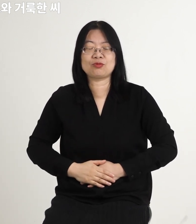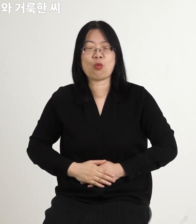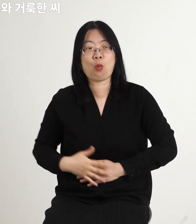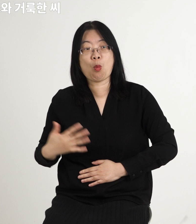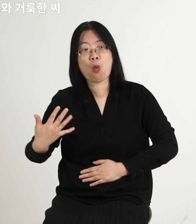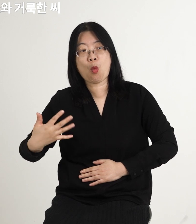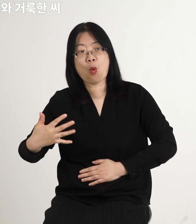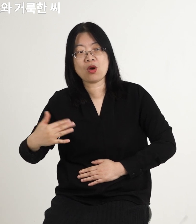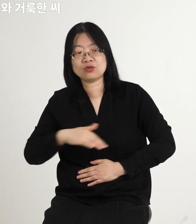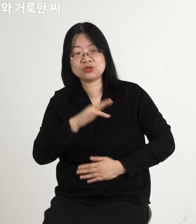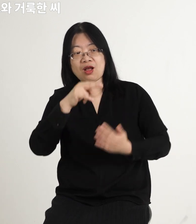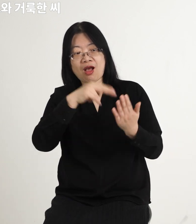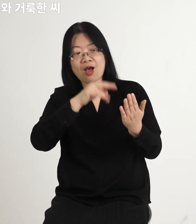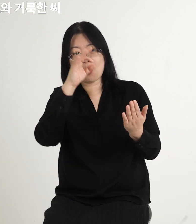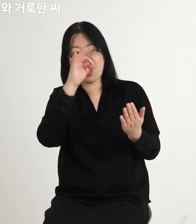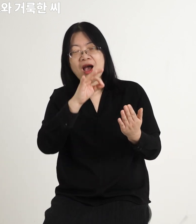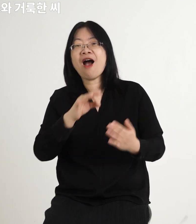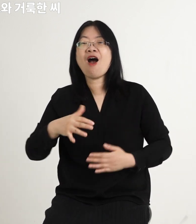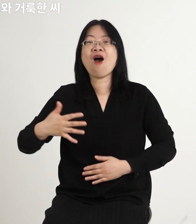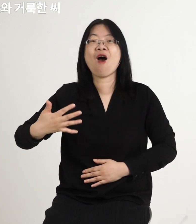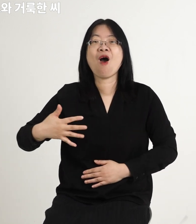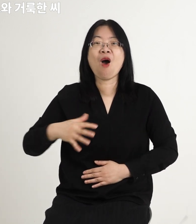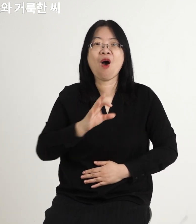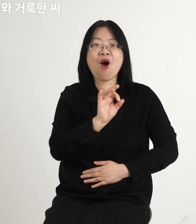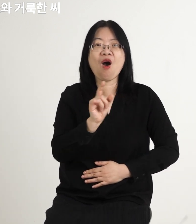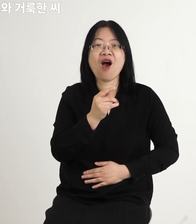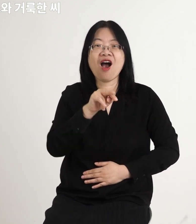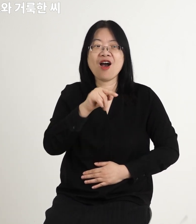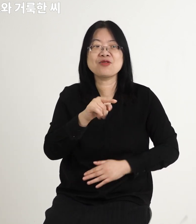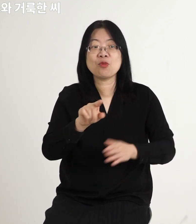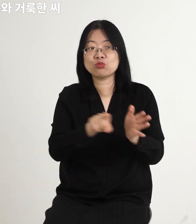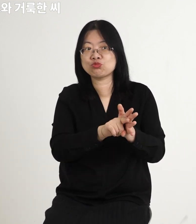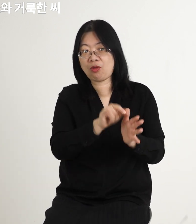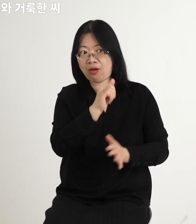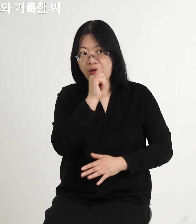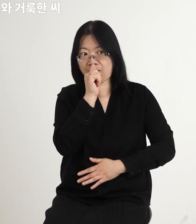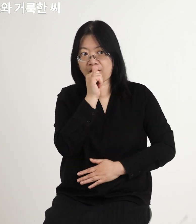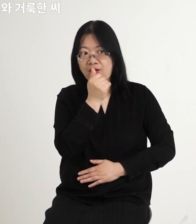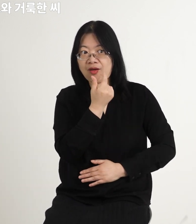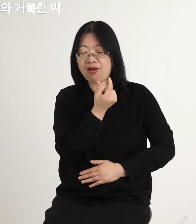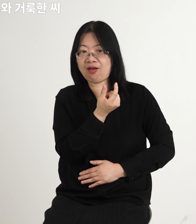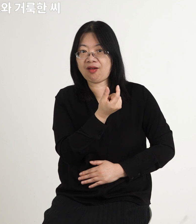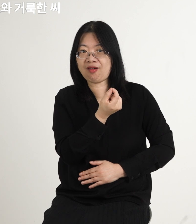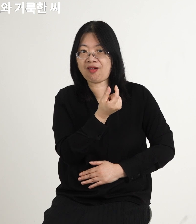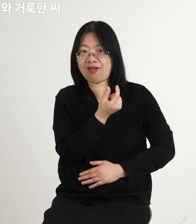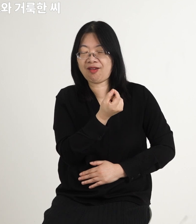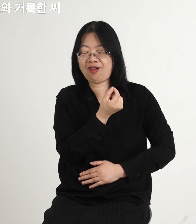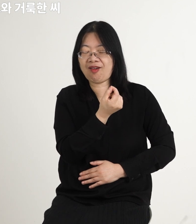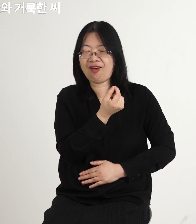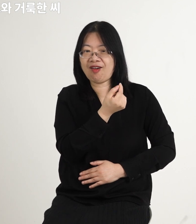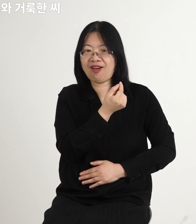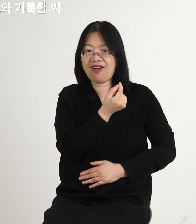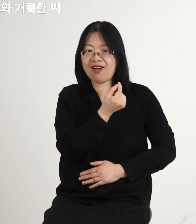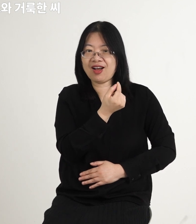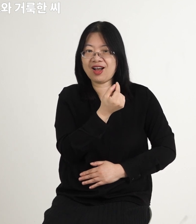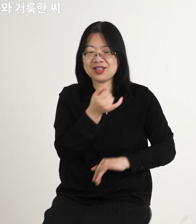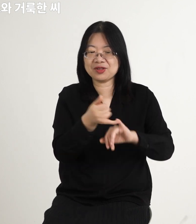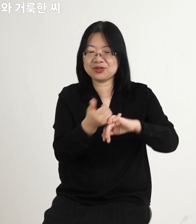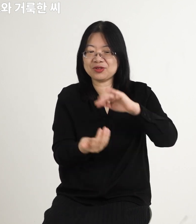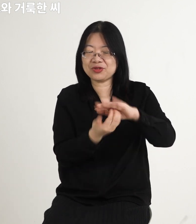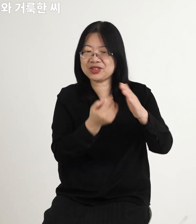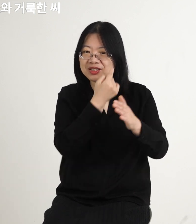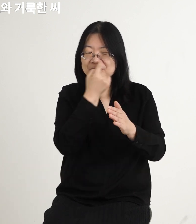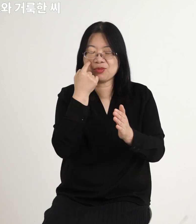그러니까 이게 우리가 읽다 보면, 이야, 아하스가 그래도 믿음이 있긴 있구나. 예? 징표를 구하라 그랬는데도,